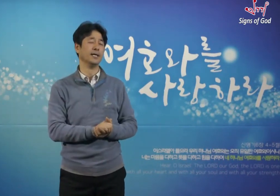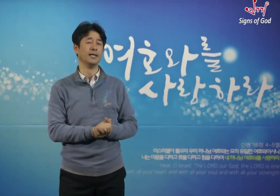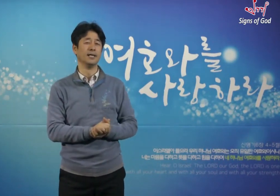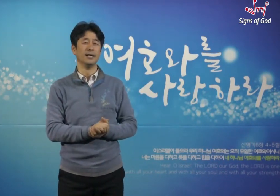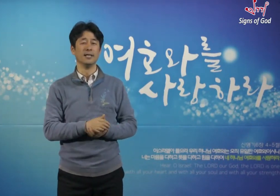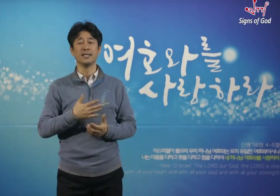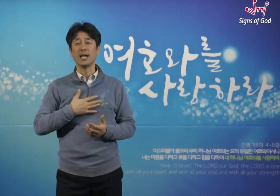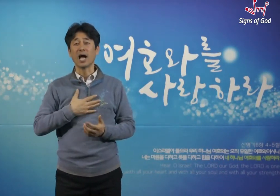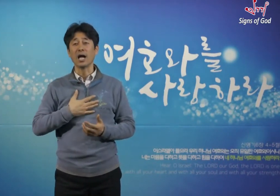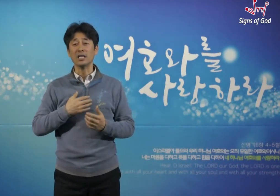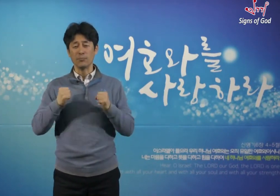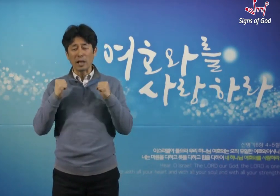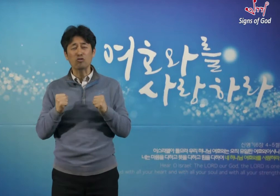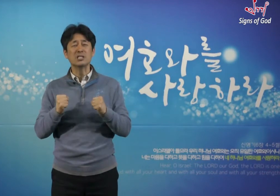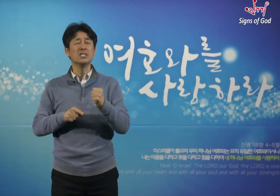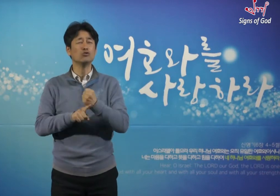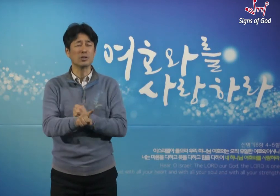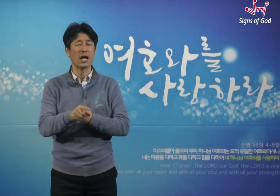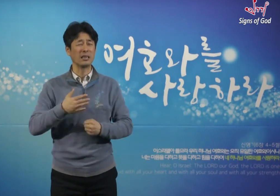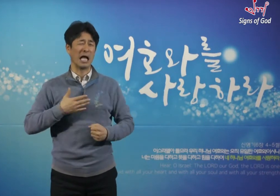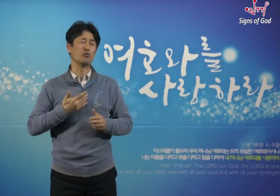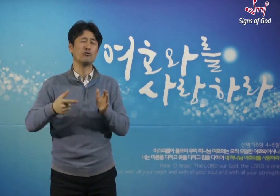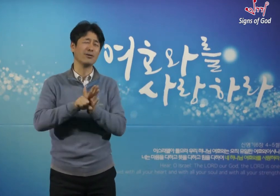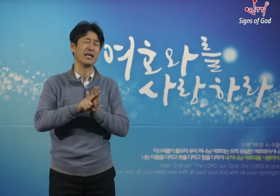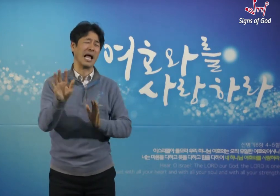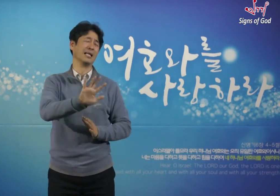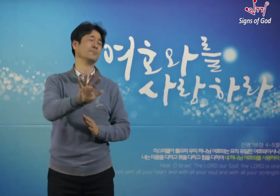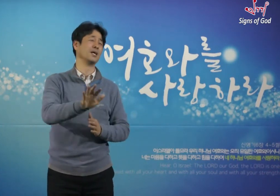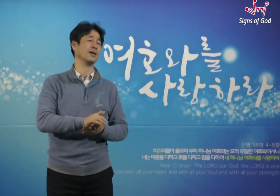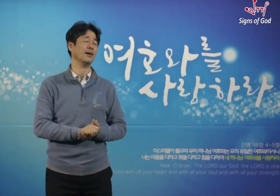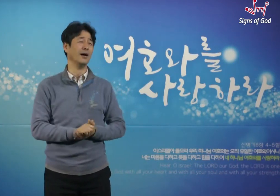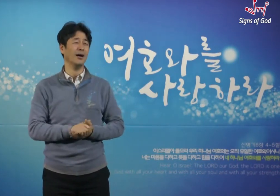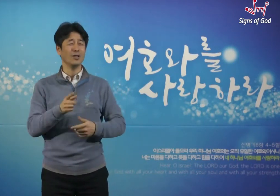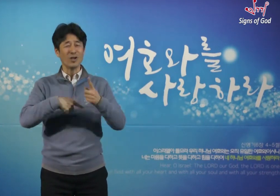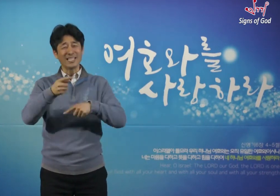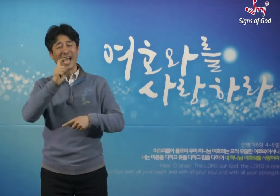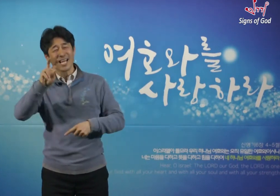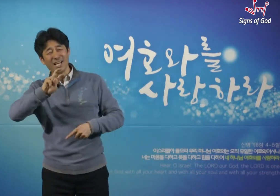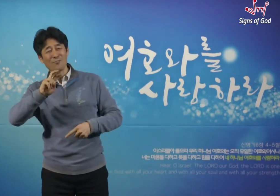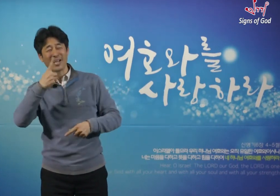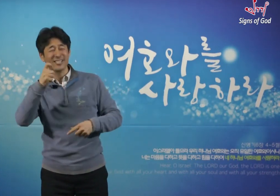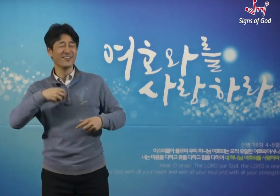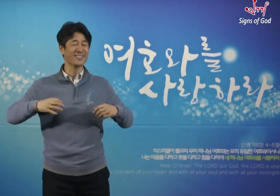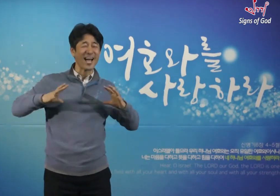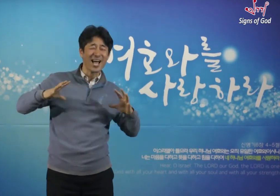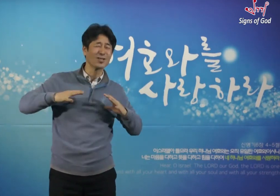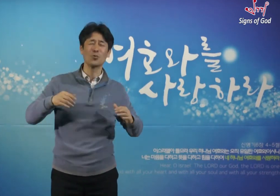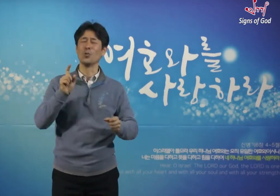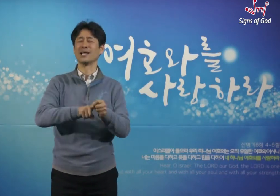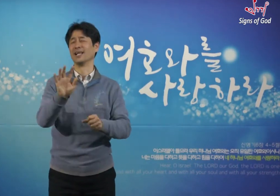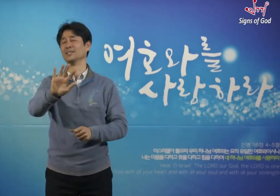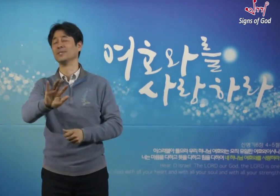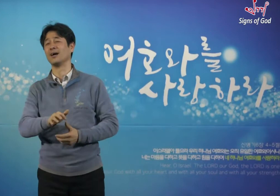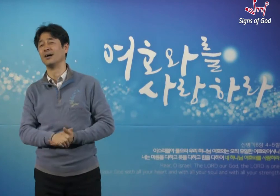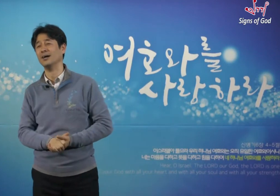원합니다. 제가 어떻게 보면 이제 저의 의사가 아니라 저는 사람 어떻게 자랑하는 것이